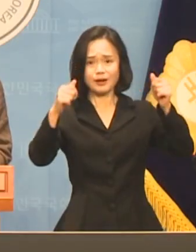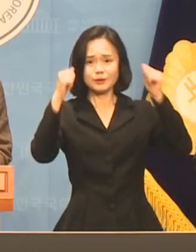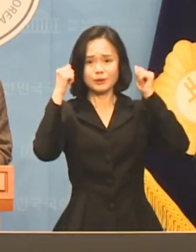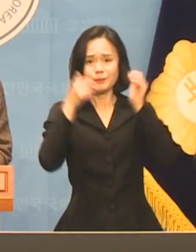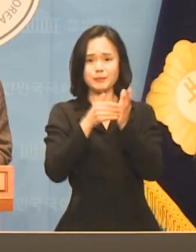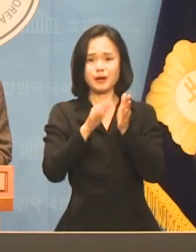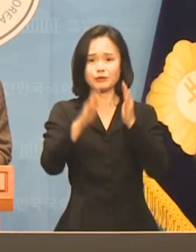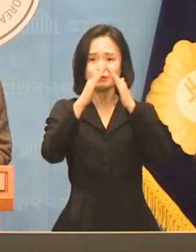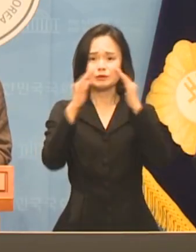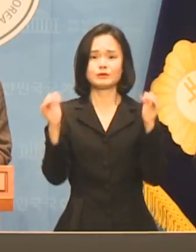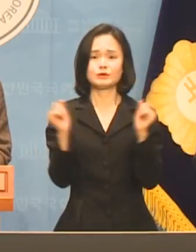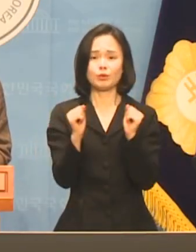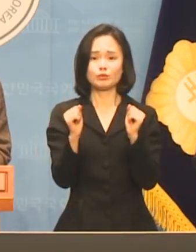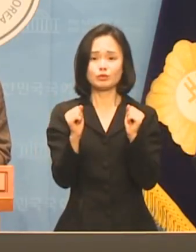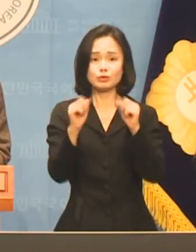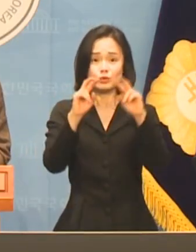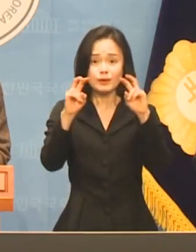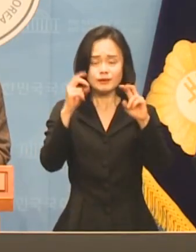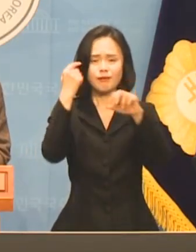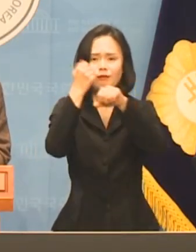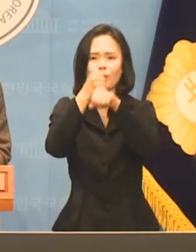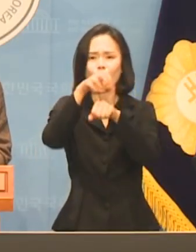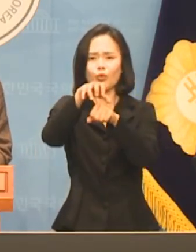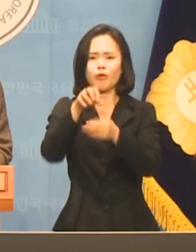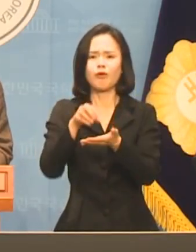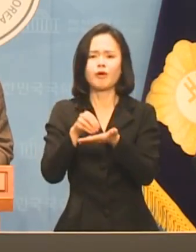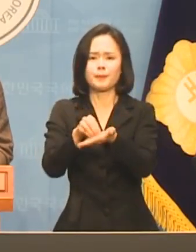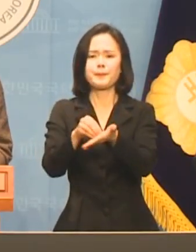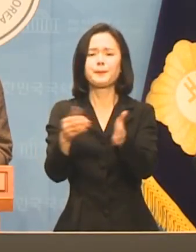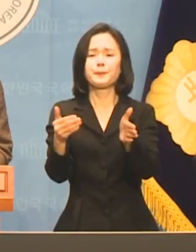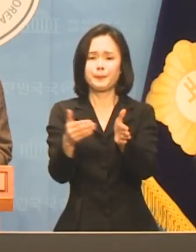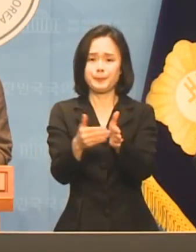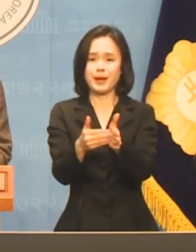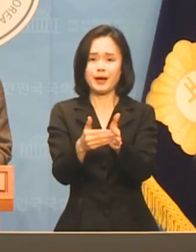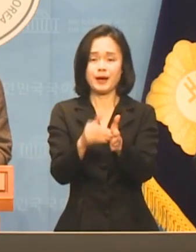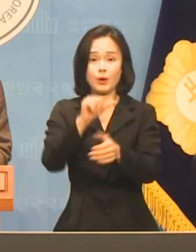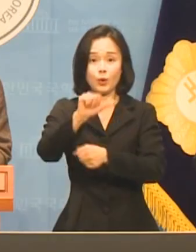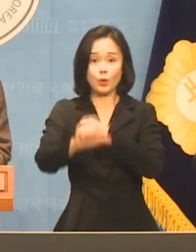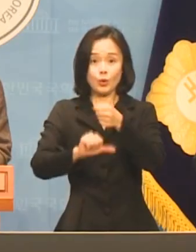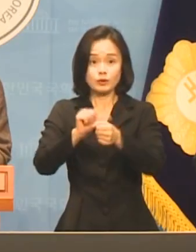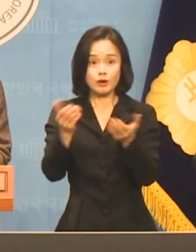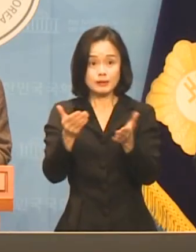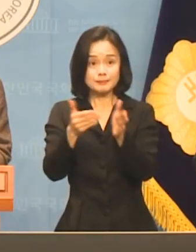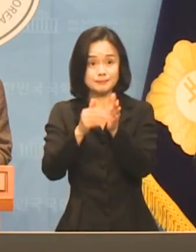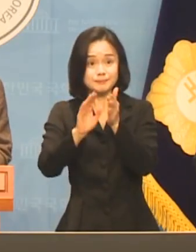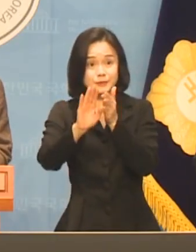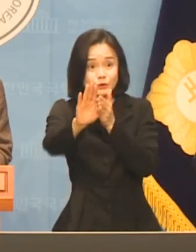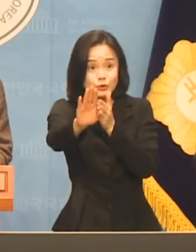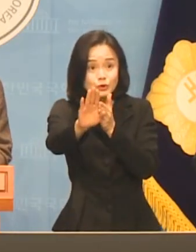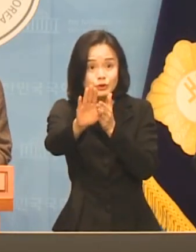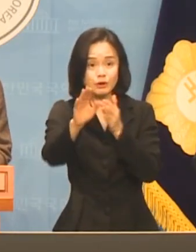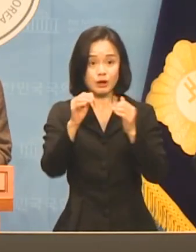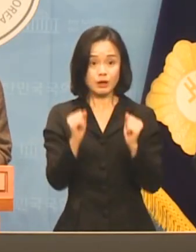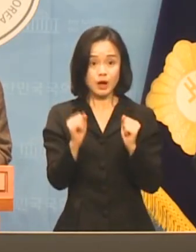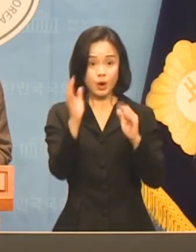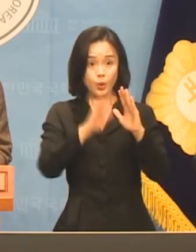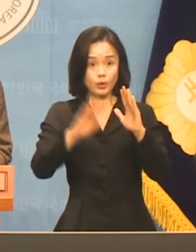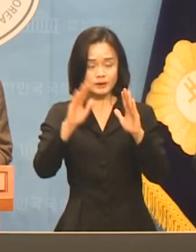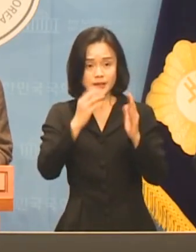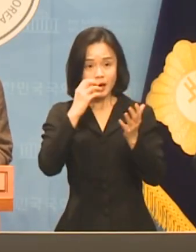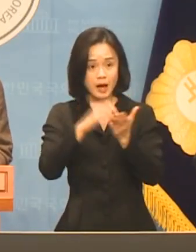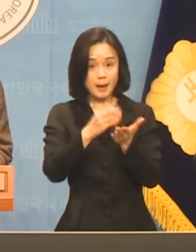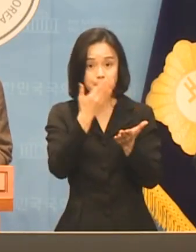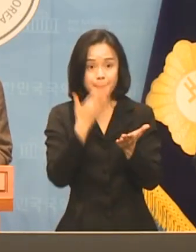회사의 연구원으로 취업했고 5년간 일하면 영주권을 받을 수 있다는 믿음으로 누구보다